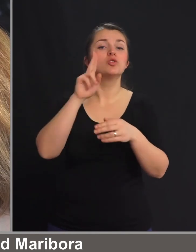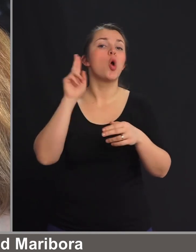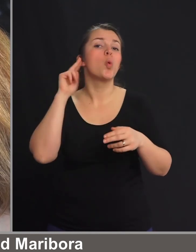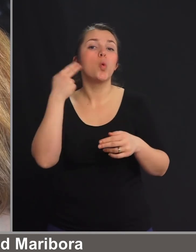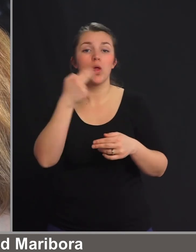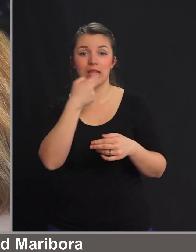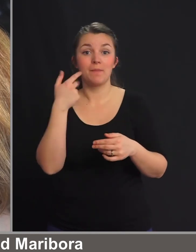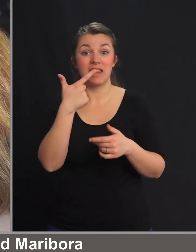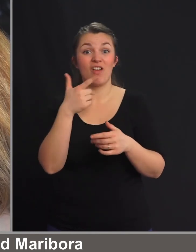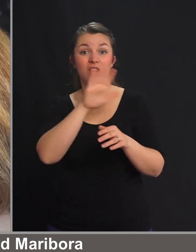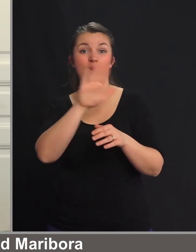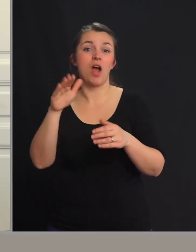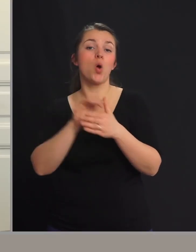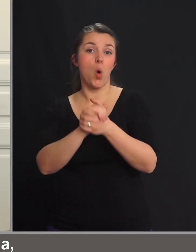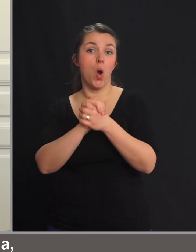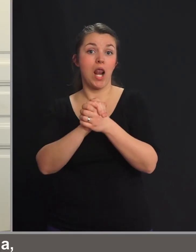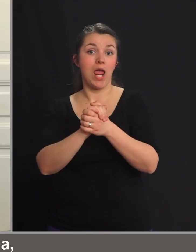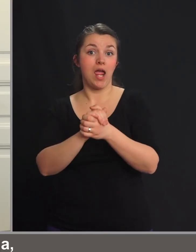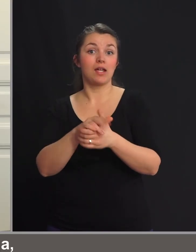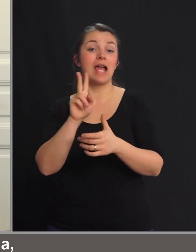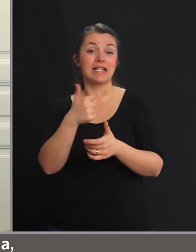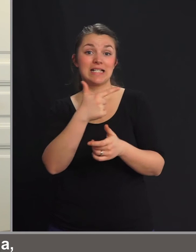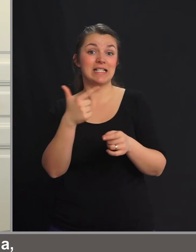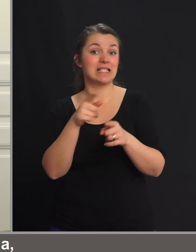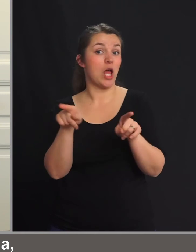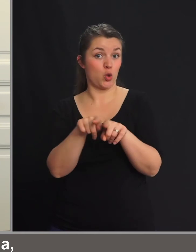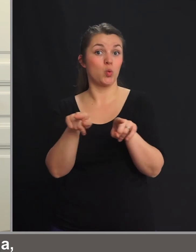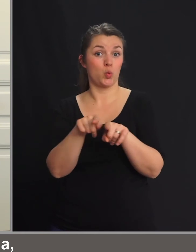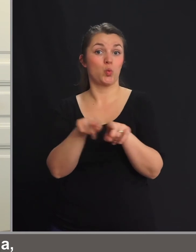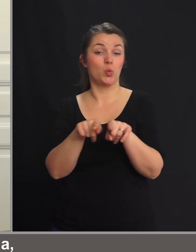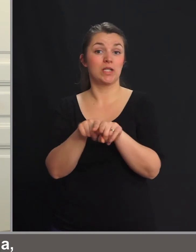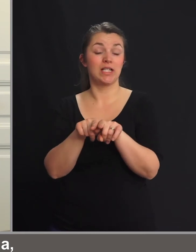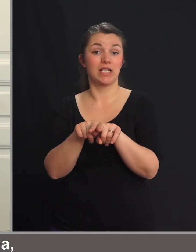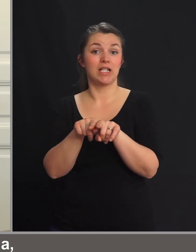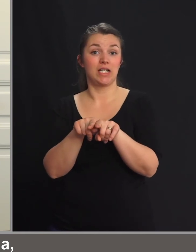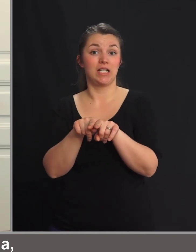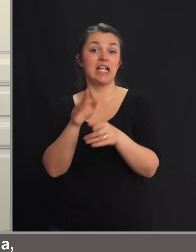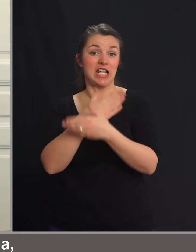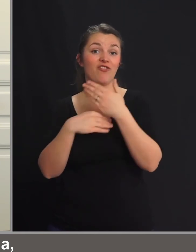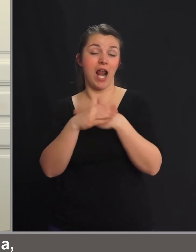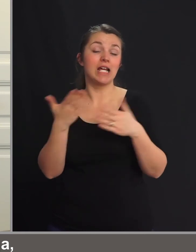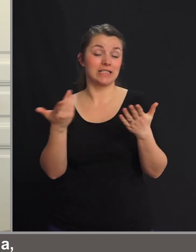potencialnim obiskovalcem, ki so gluhonemi, dva njihova kolega, ki sta na isti način